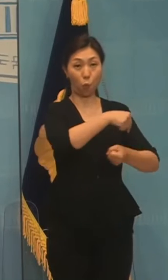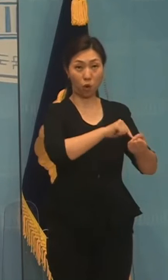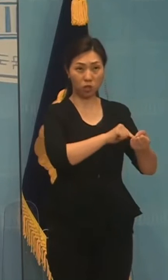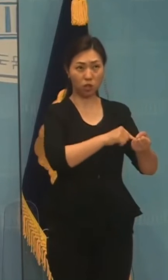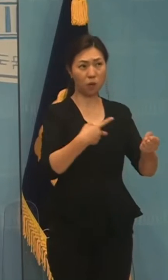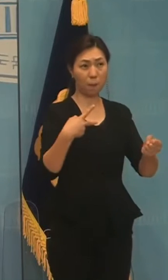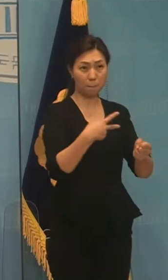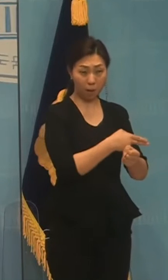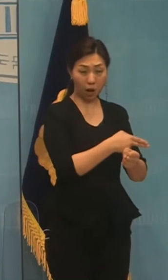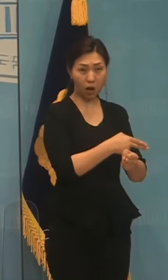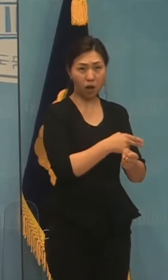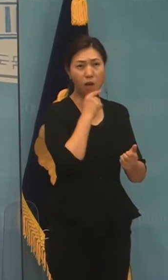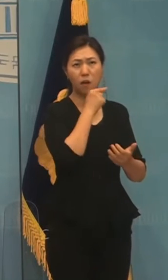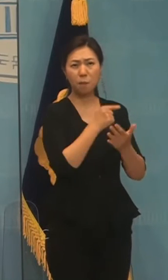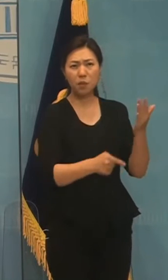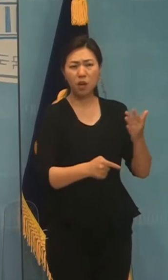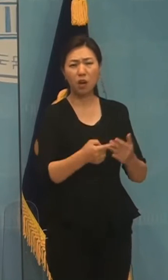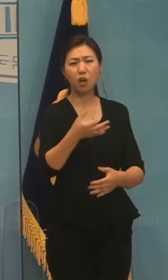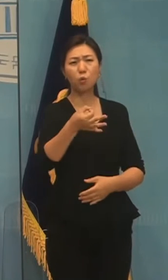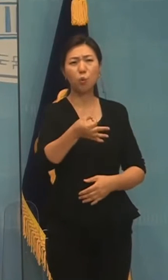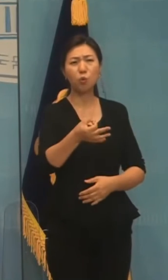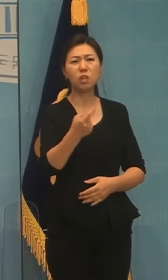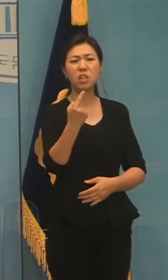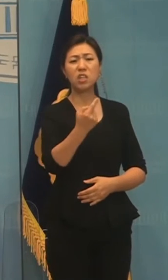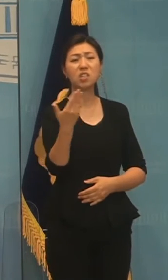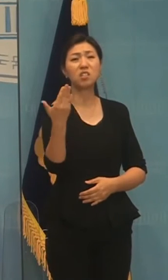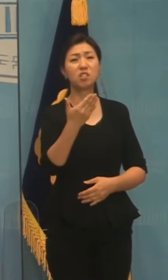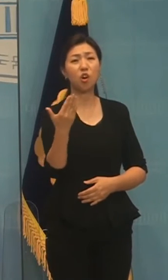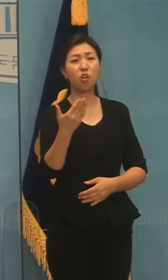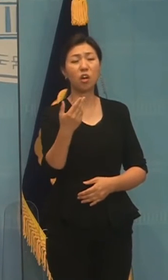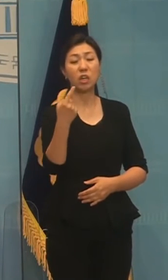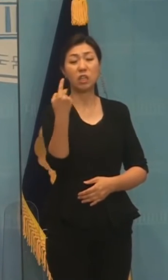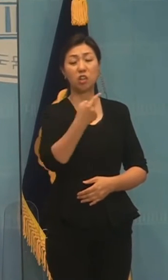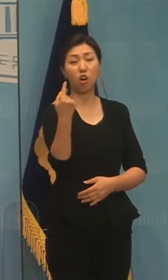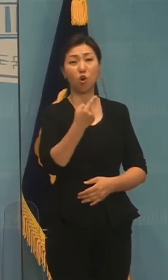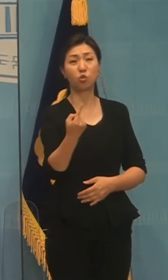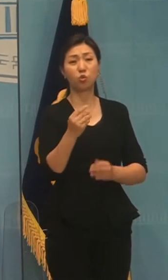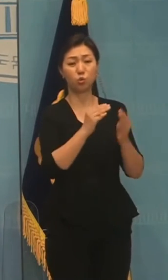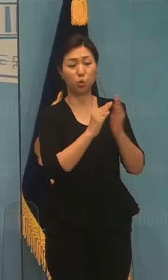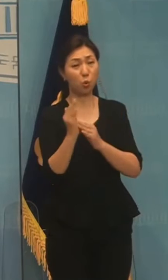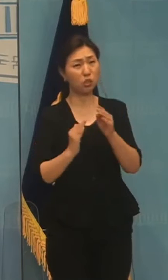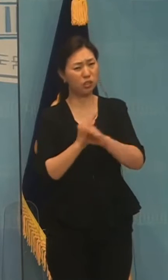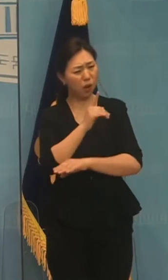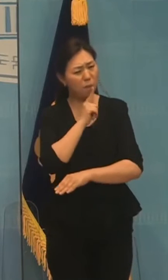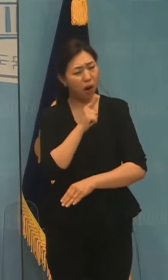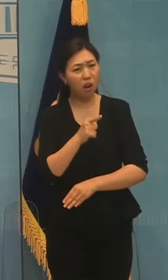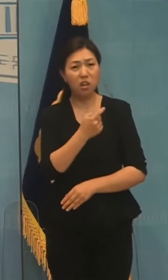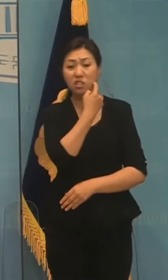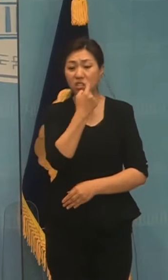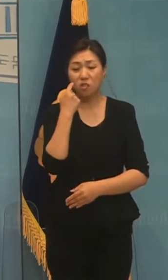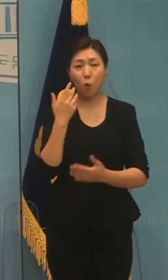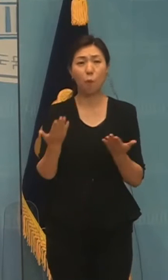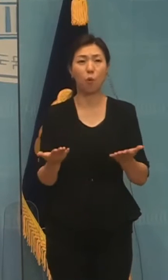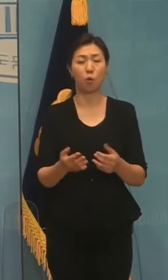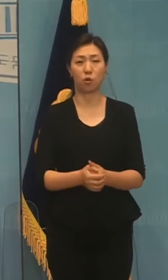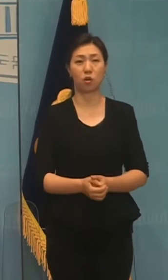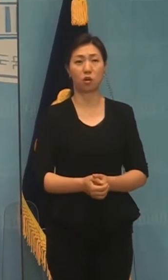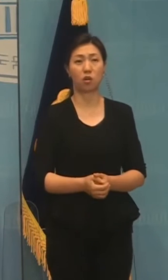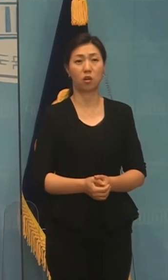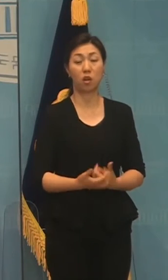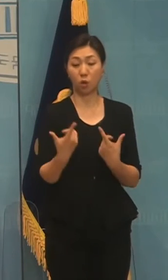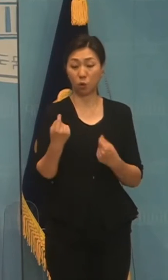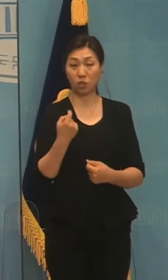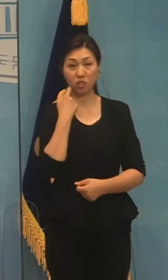국가적 손실이 1천조에 이른다는 주장의 정치는 도대체 무엇입니까? 아마도 같은 당 윤영석 의원이